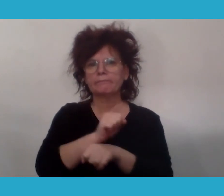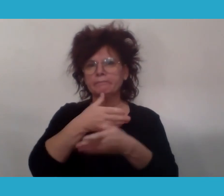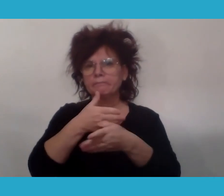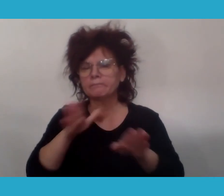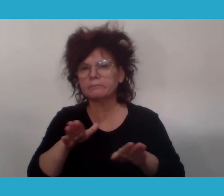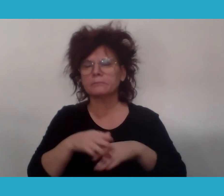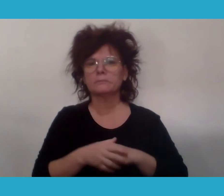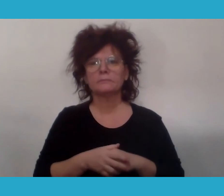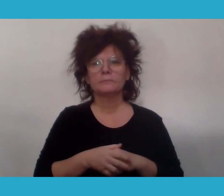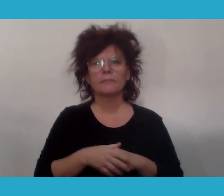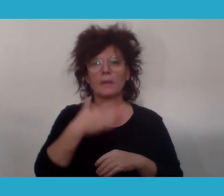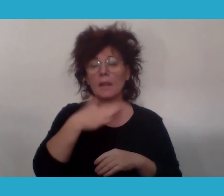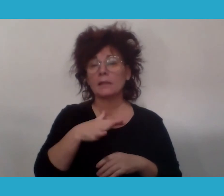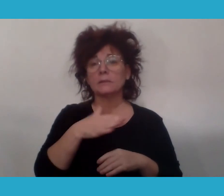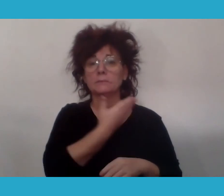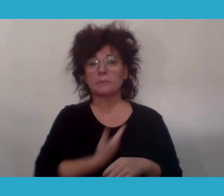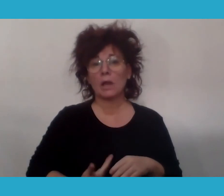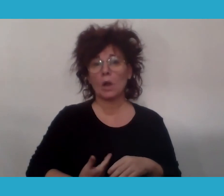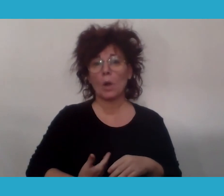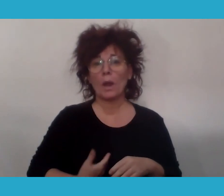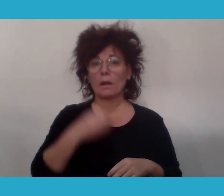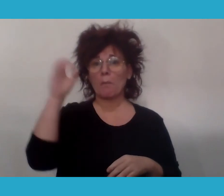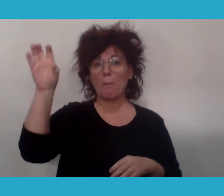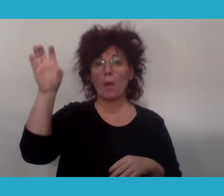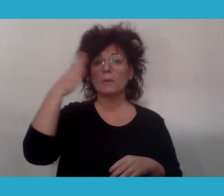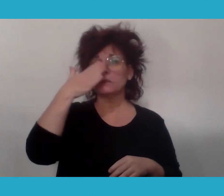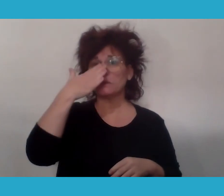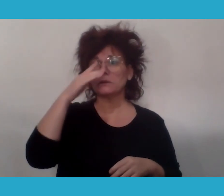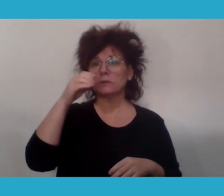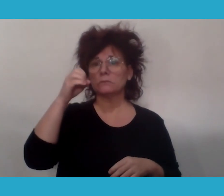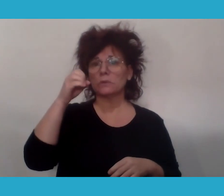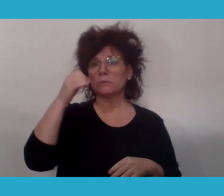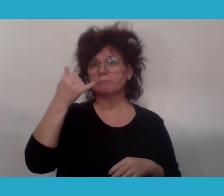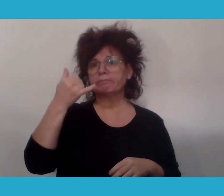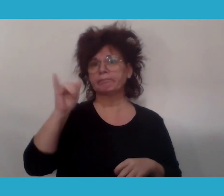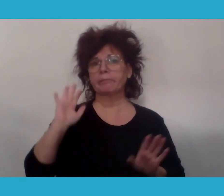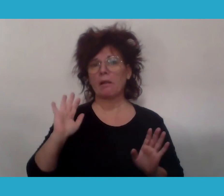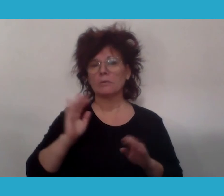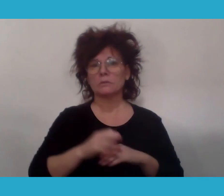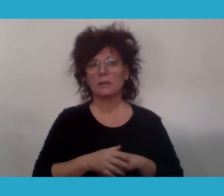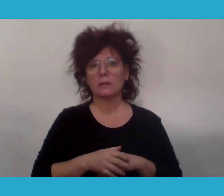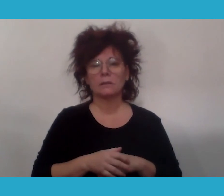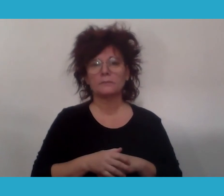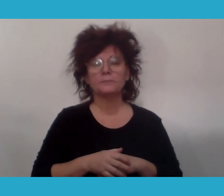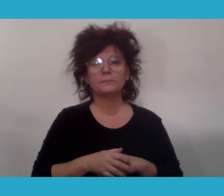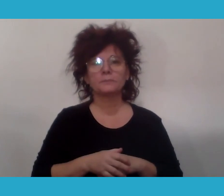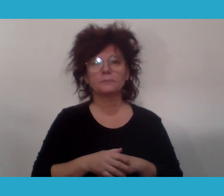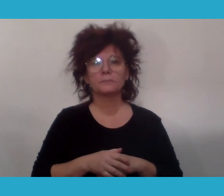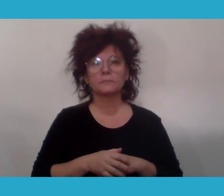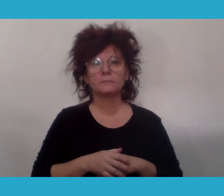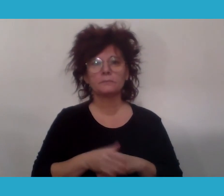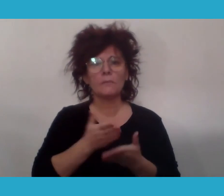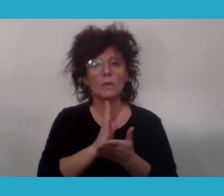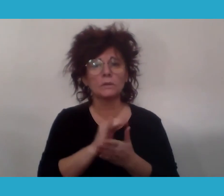descolonialización, entre otros. Entiende que el gobierno de nuestra provincia estuvo ausente. Enumera seguidamente normativa relacionada a la educación